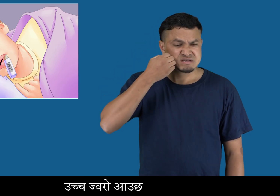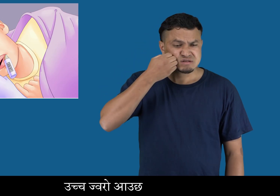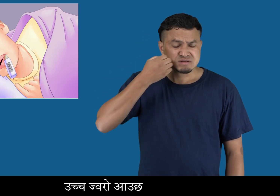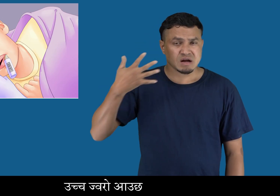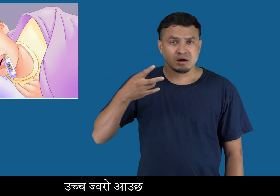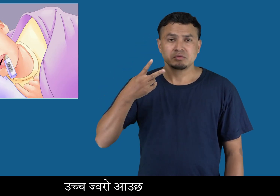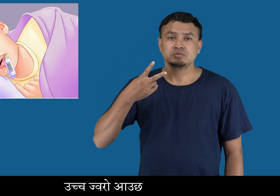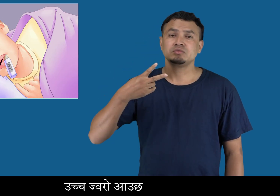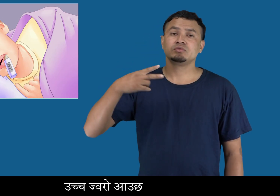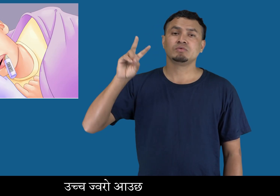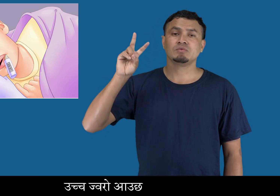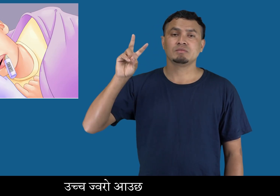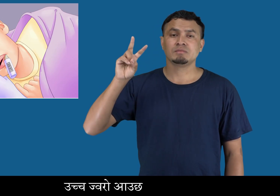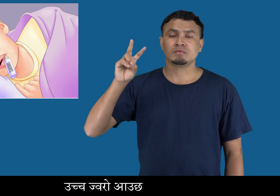उच्च ज्वरो आउँछ।